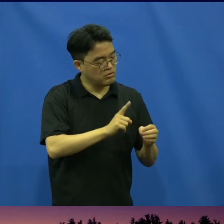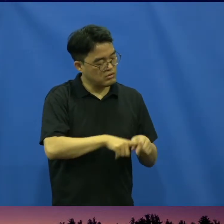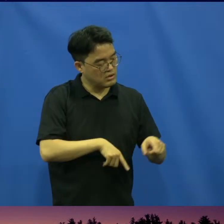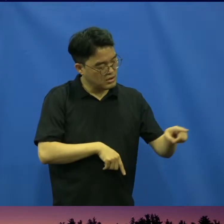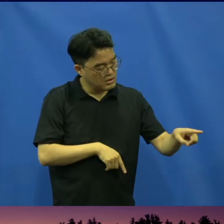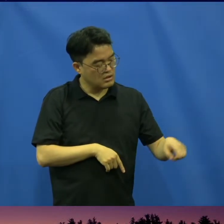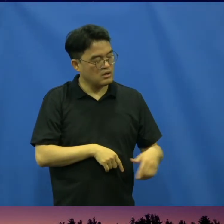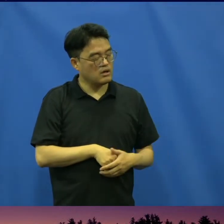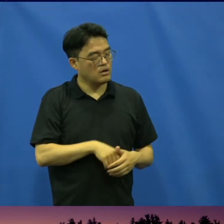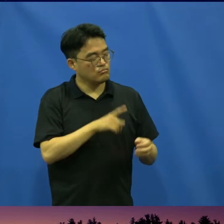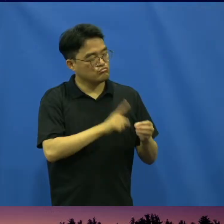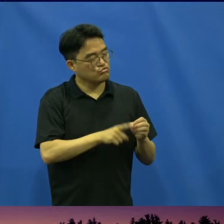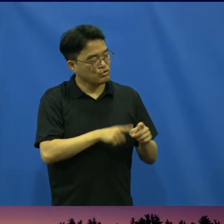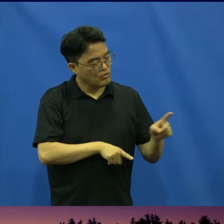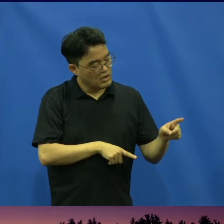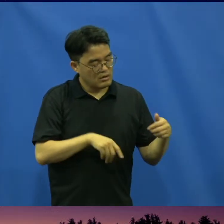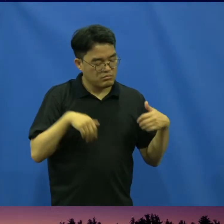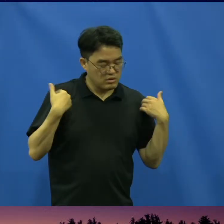고등학교 때요.